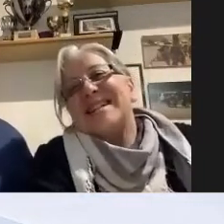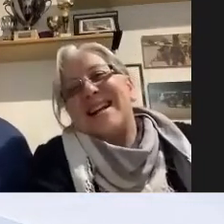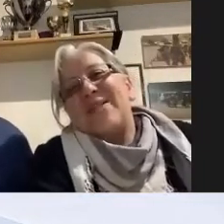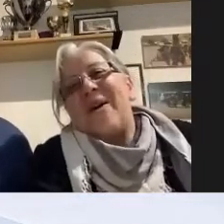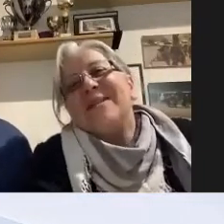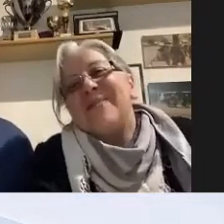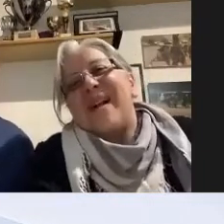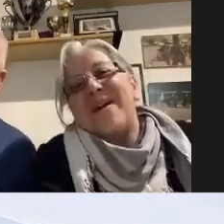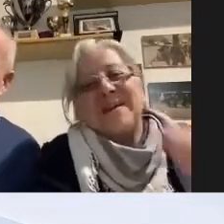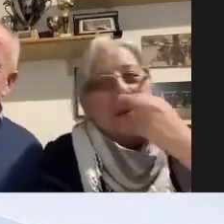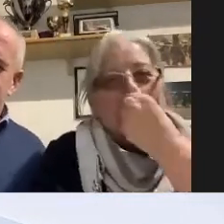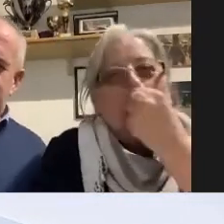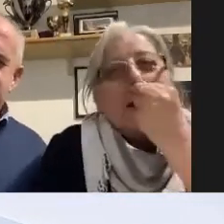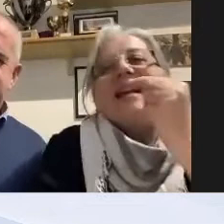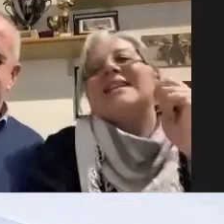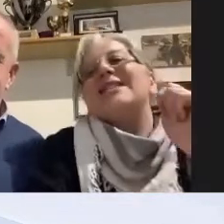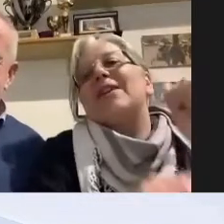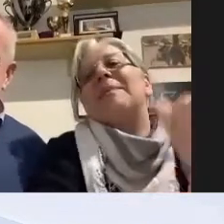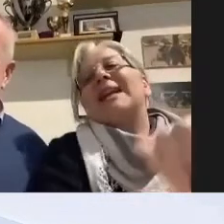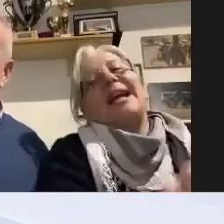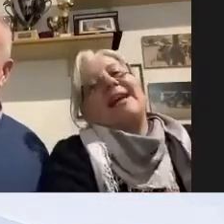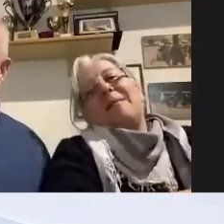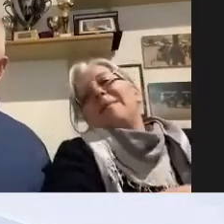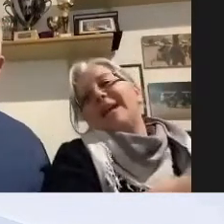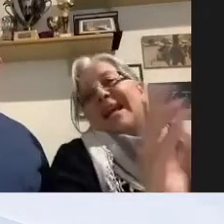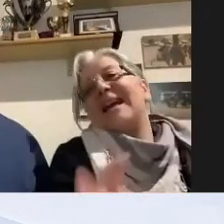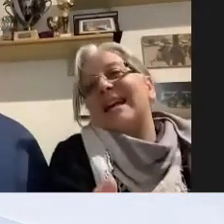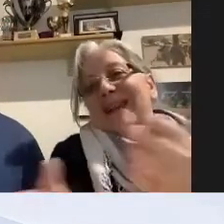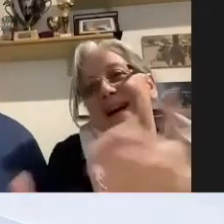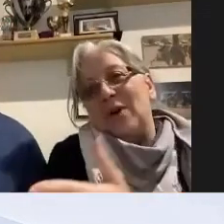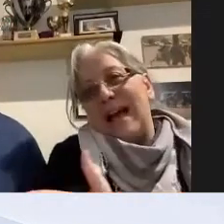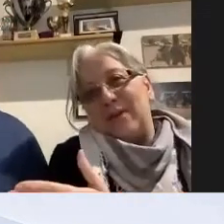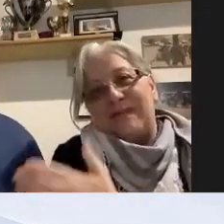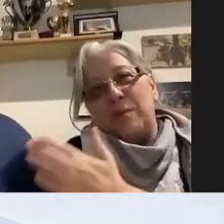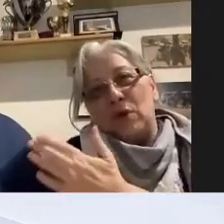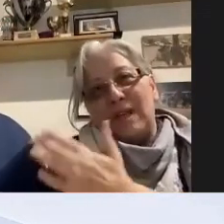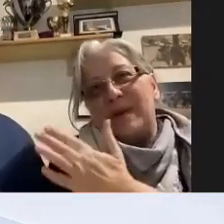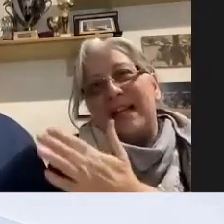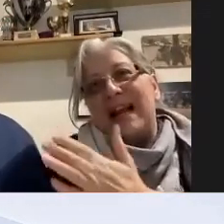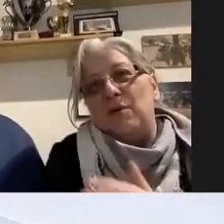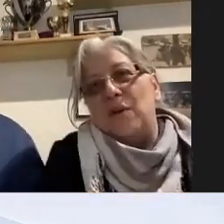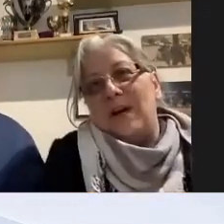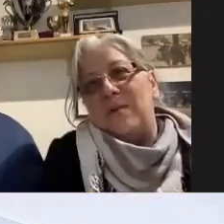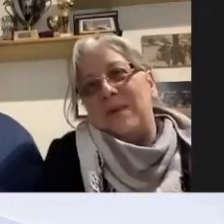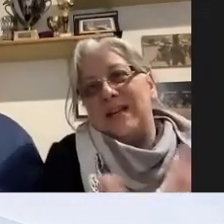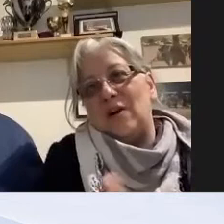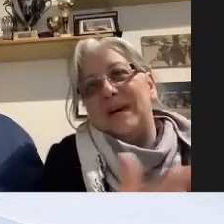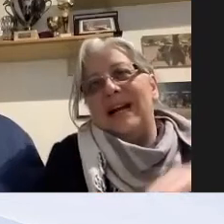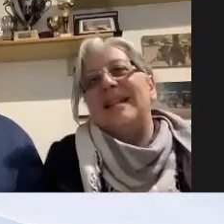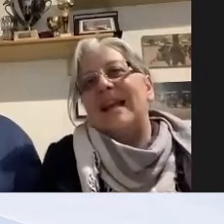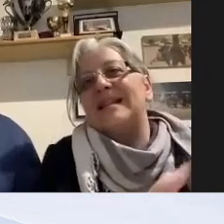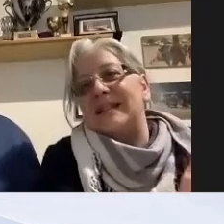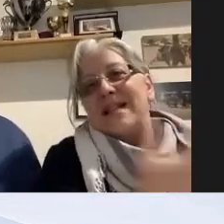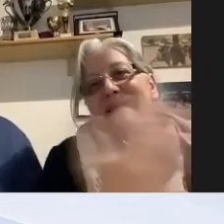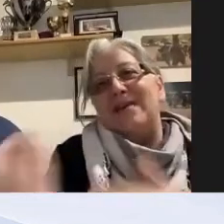No. Davvero, ma ha capito perfettamente. Sì, perché eravamo l'anno famoso sempre dell'alluvione, quindi insomma